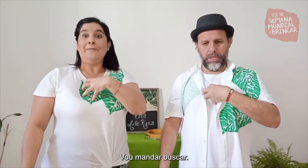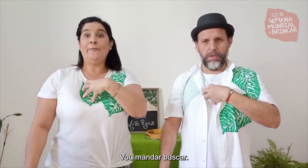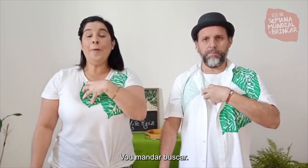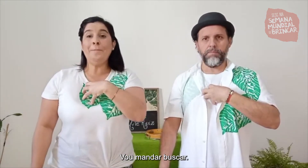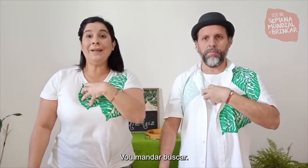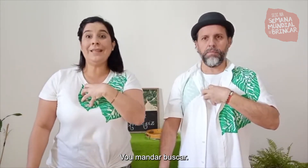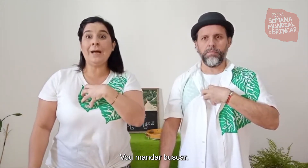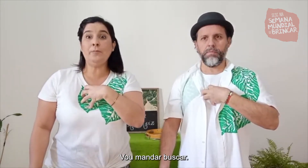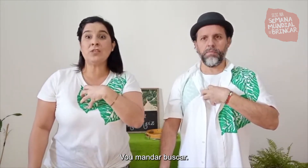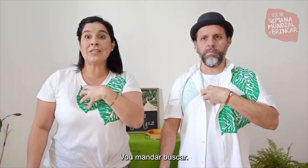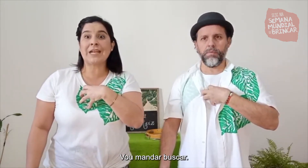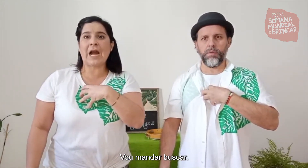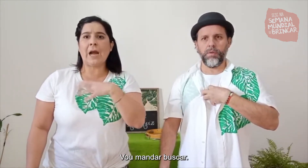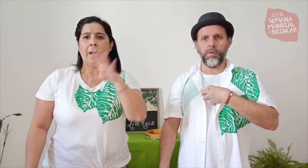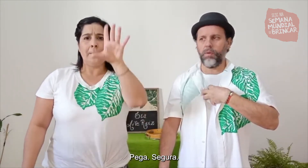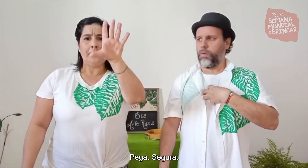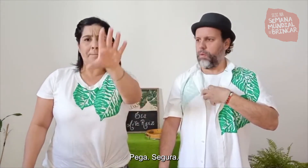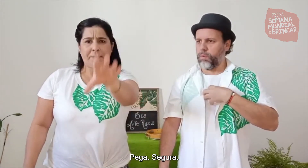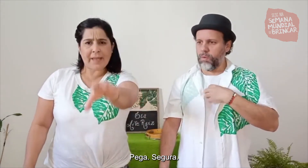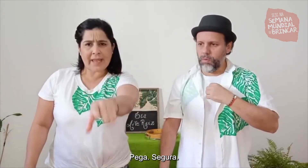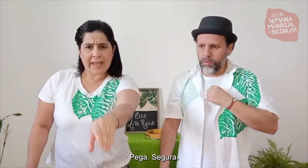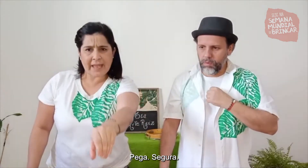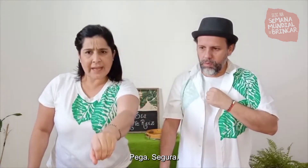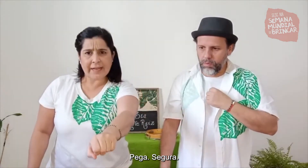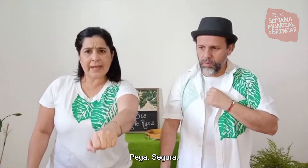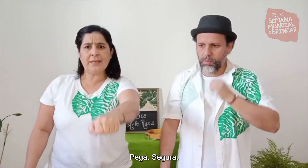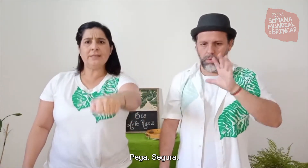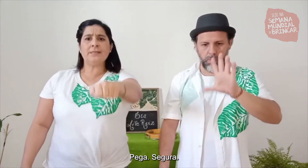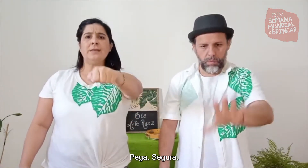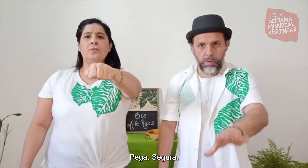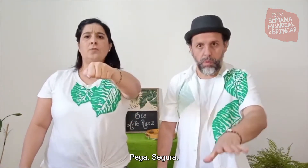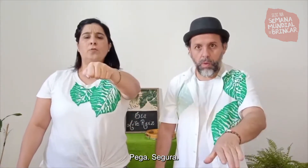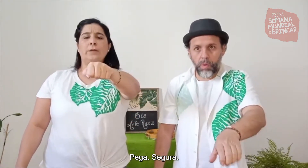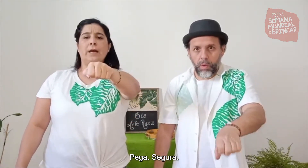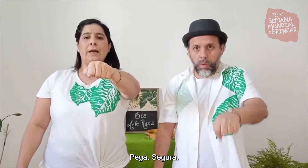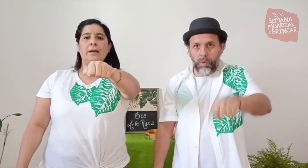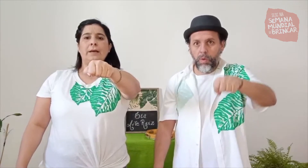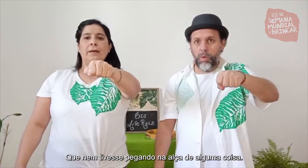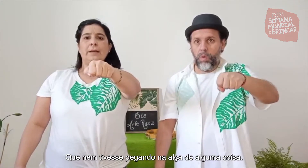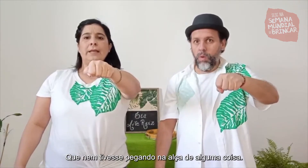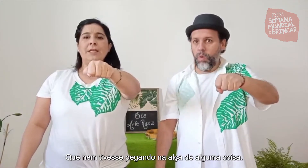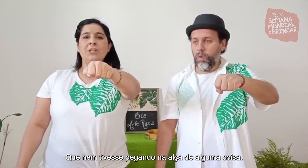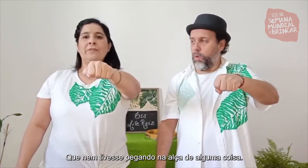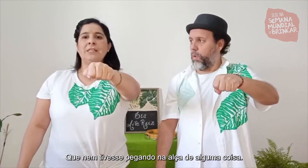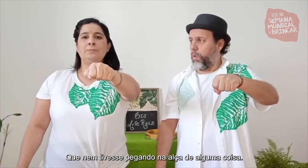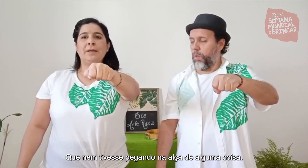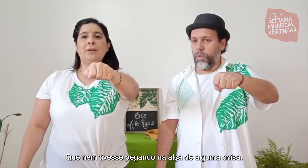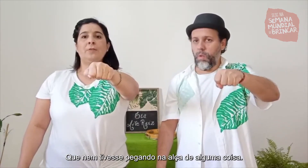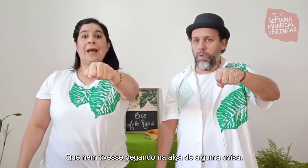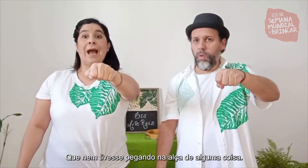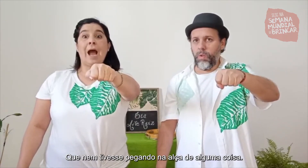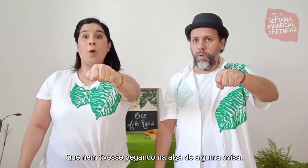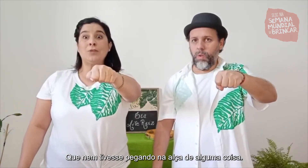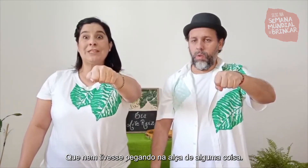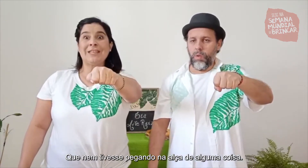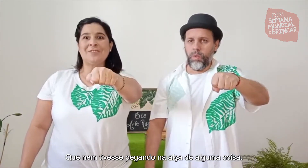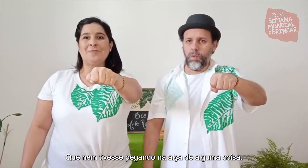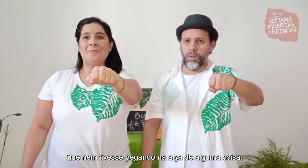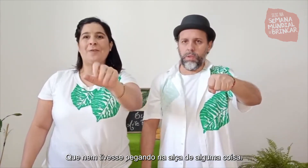Vou mandar buscar. Pega, segura. Que nem estivesse pegando na alça de alguma